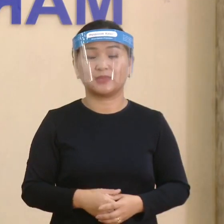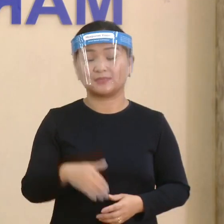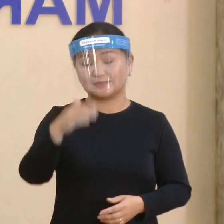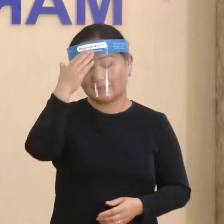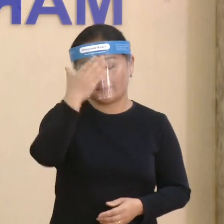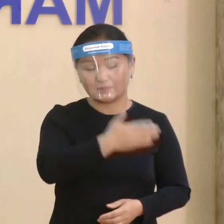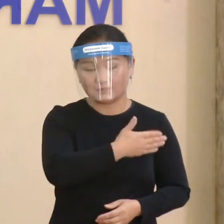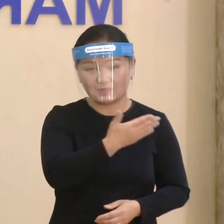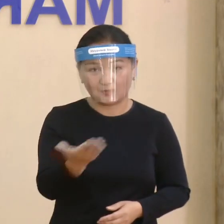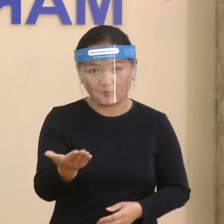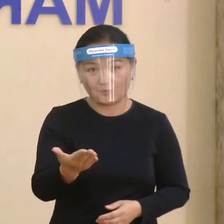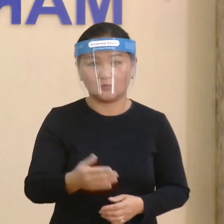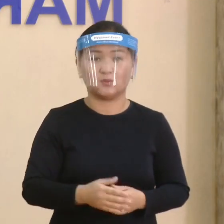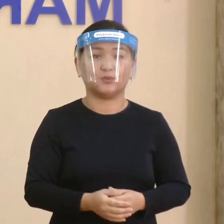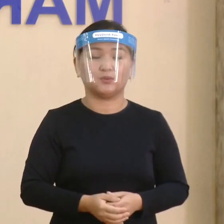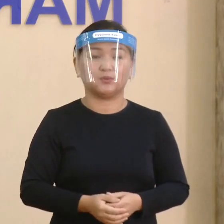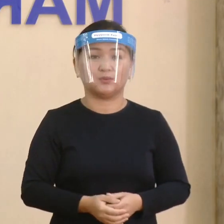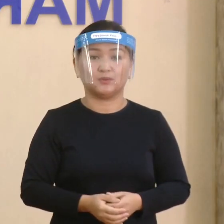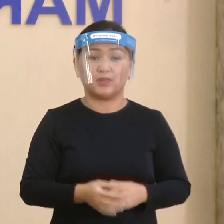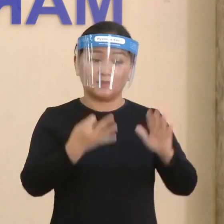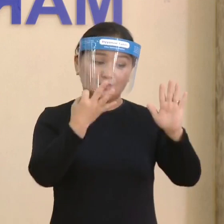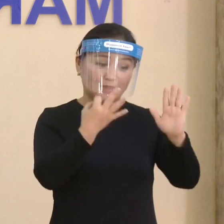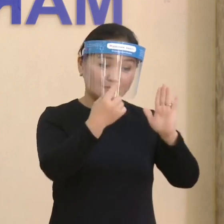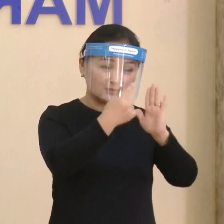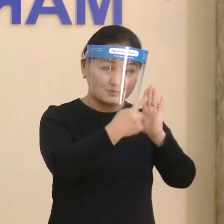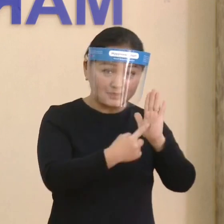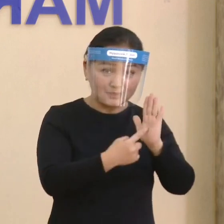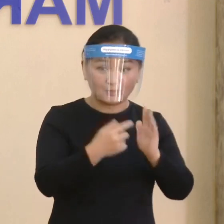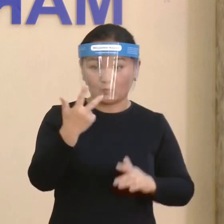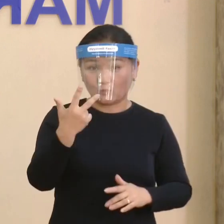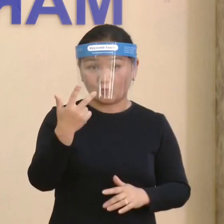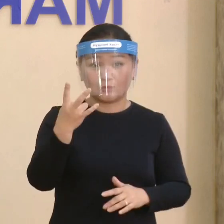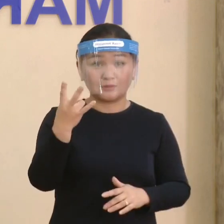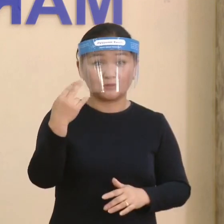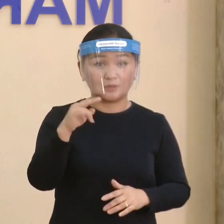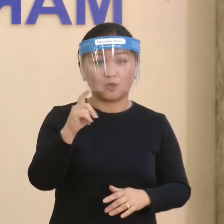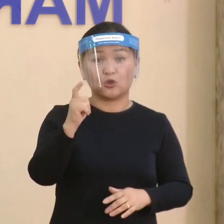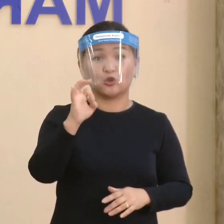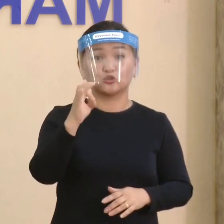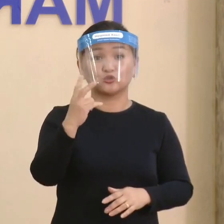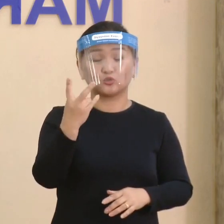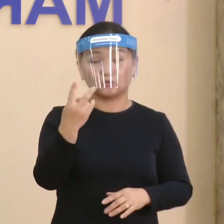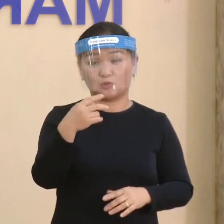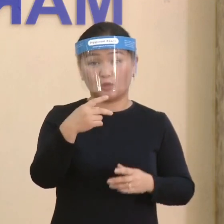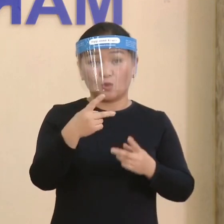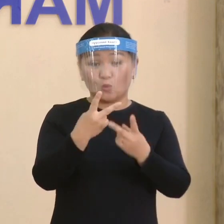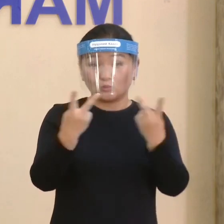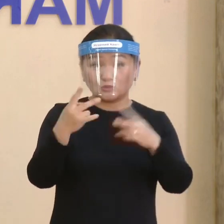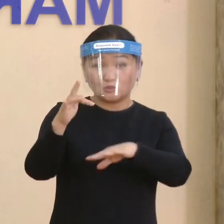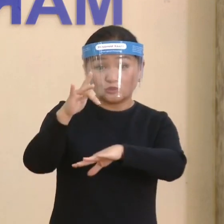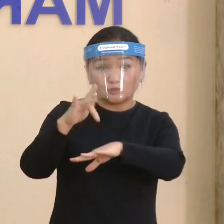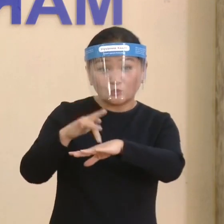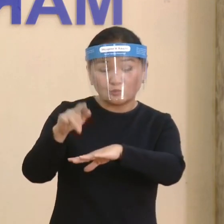За сайн бацхан уу. За 8 дугаар сарын 3-нд халдварт өвчин судлалын үндэсний төвийн вирус судлалын